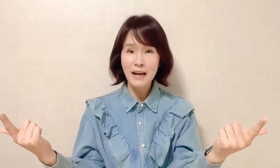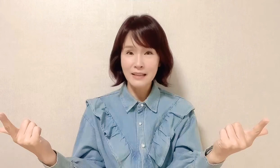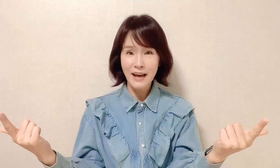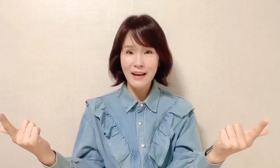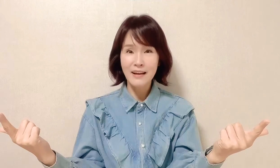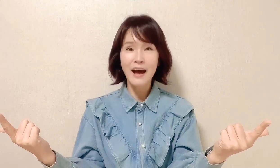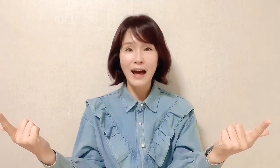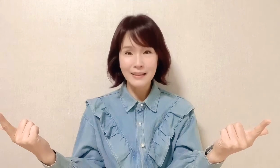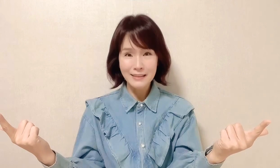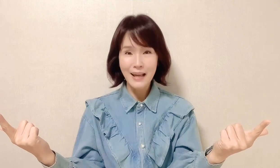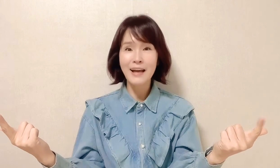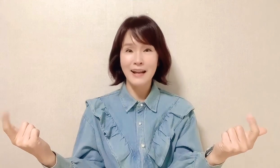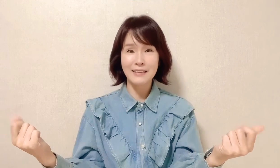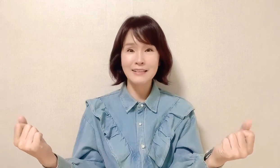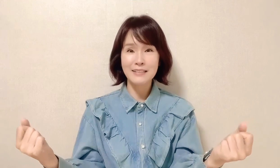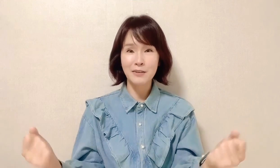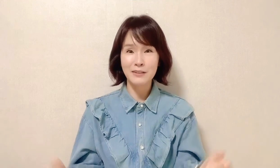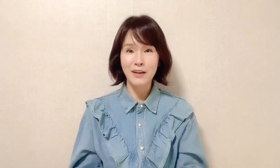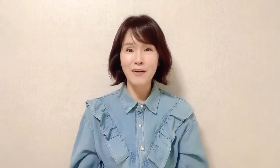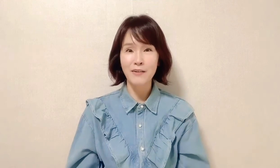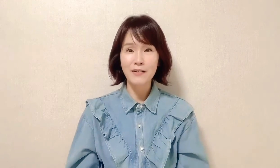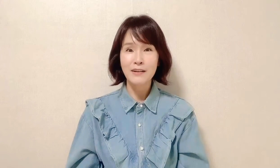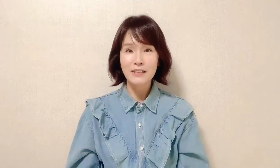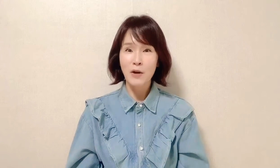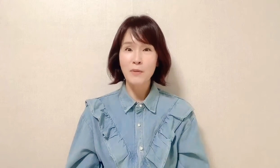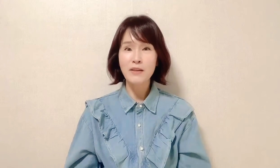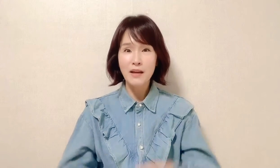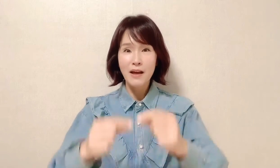아니하다, 않다라는 뜻이거든요. 그러면